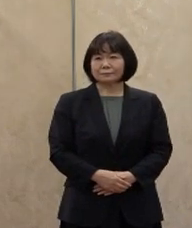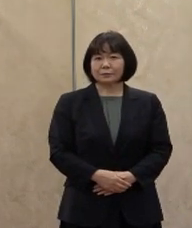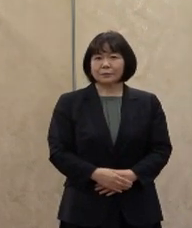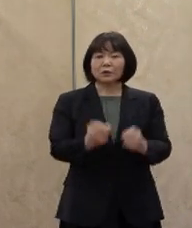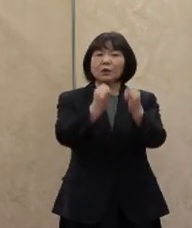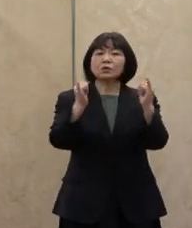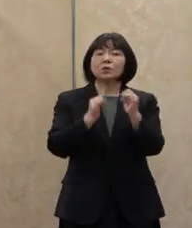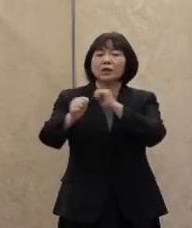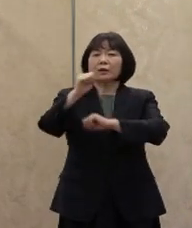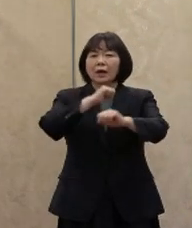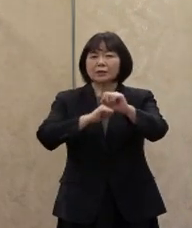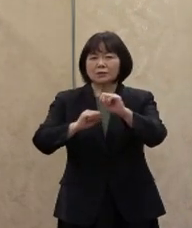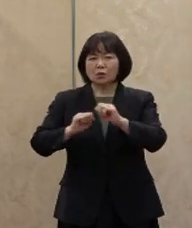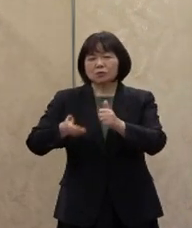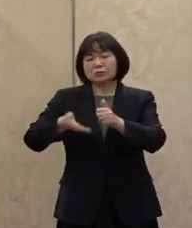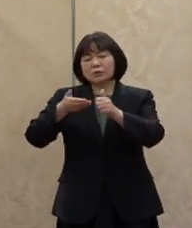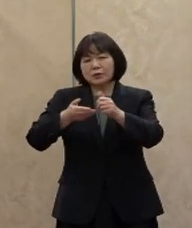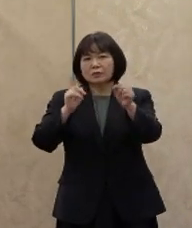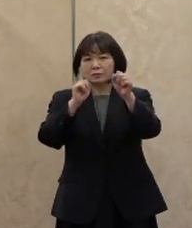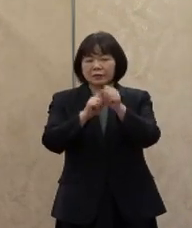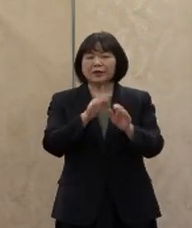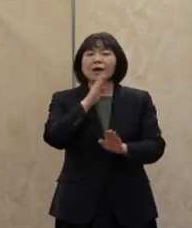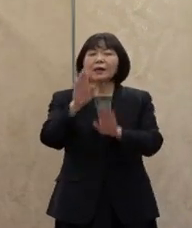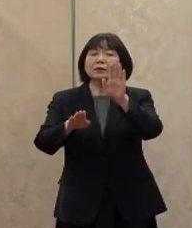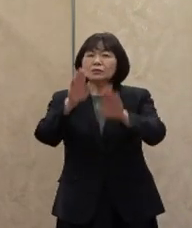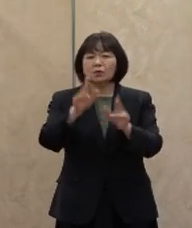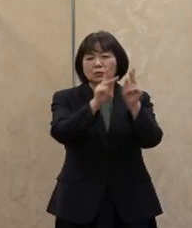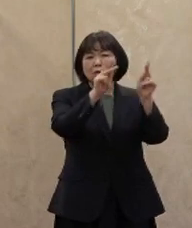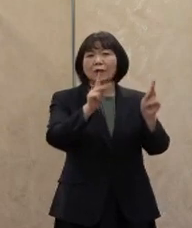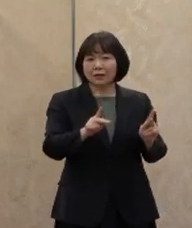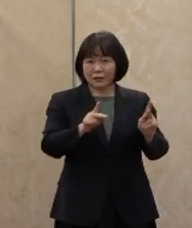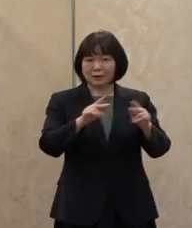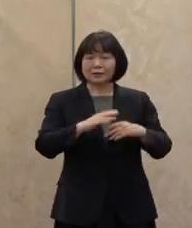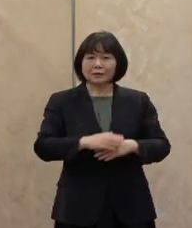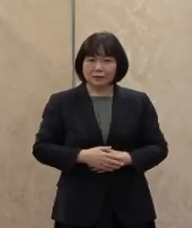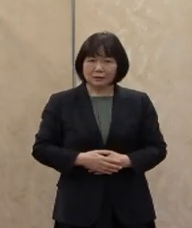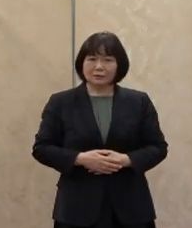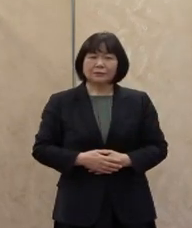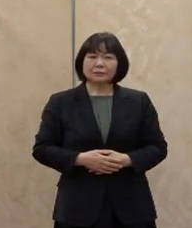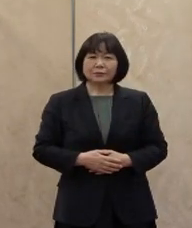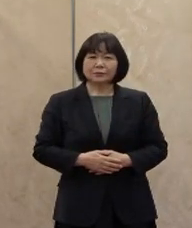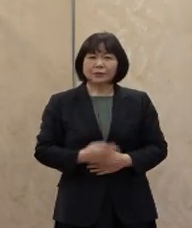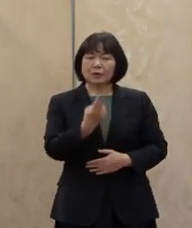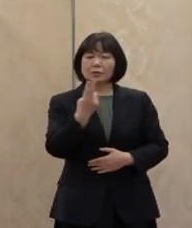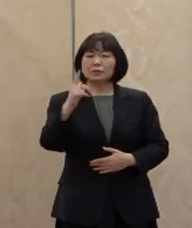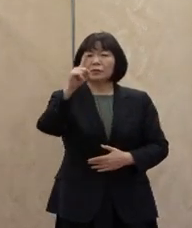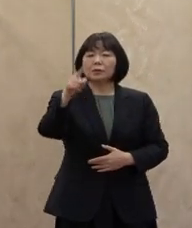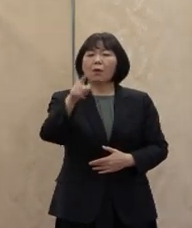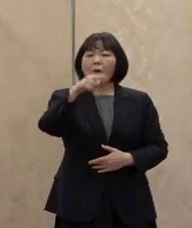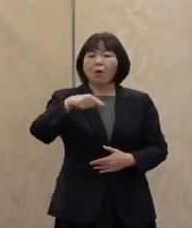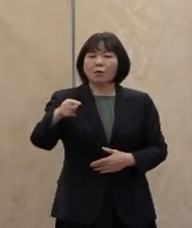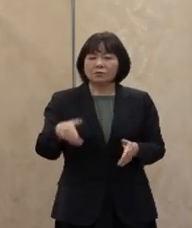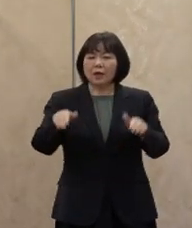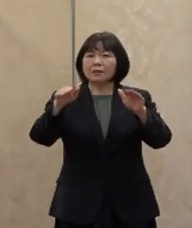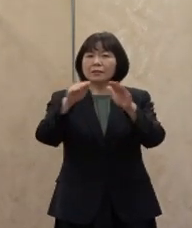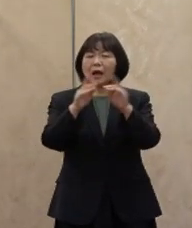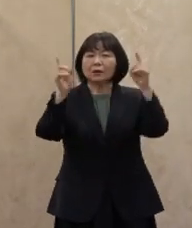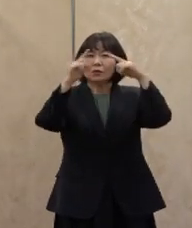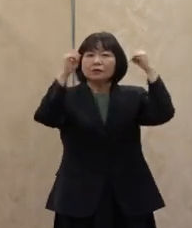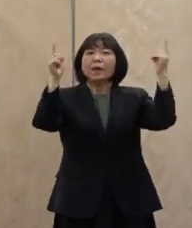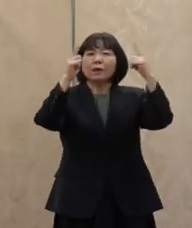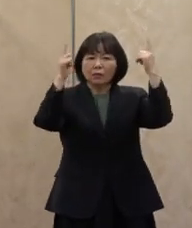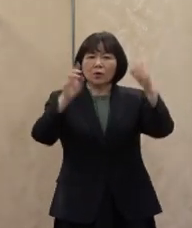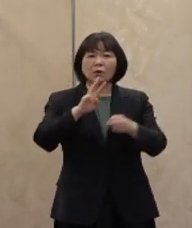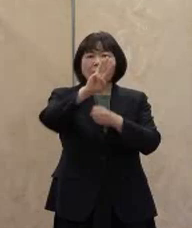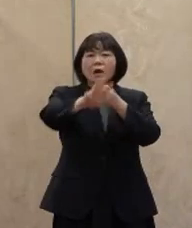女性の活躍促進に向けた現状と課題と、そのこのドーンセンターで行う、イベント、このイベントについてはウ